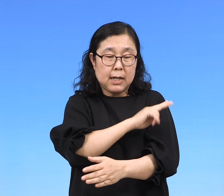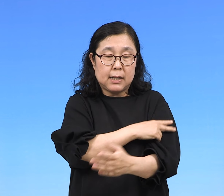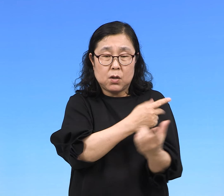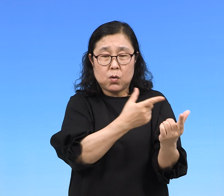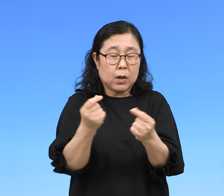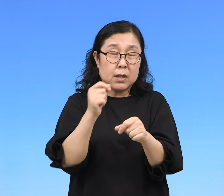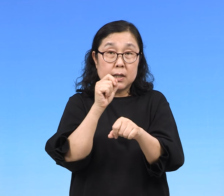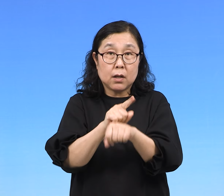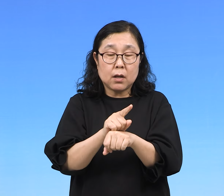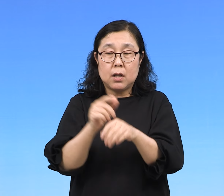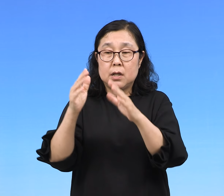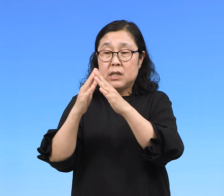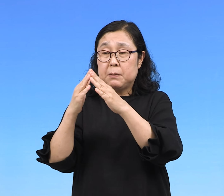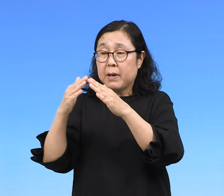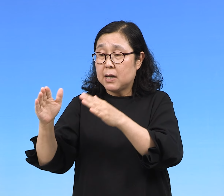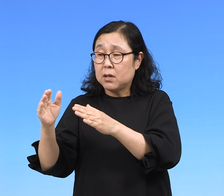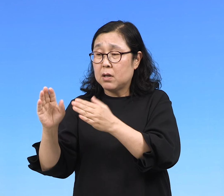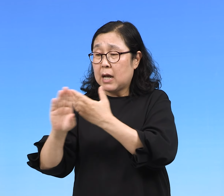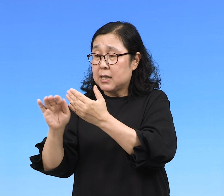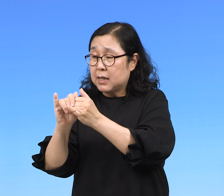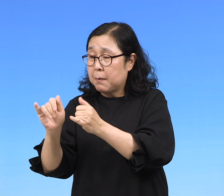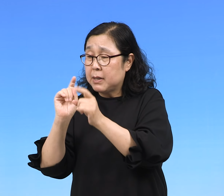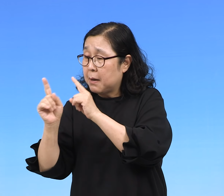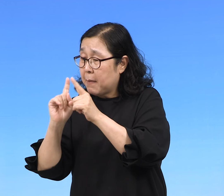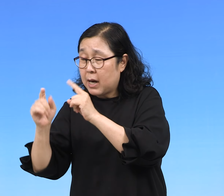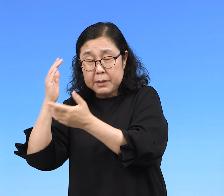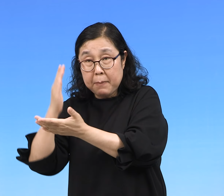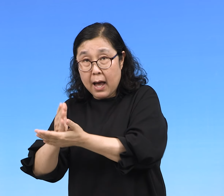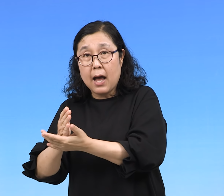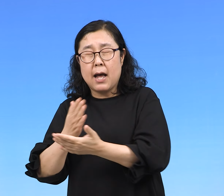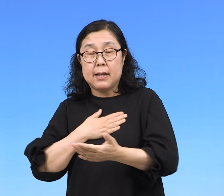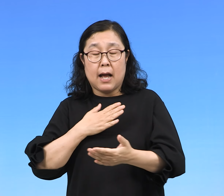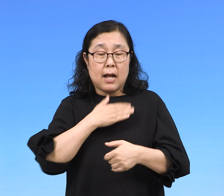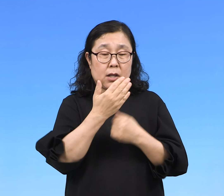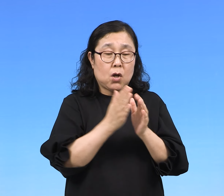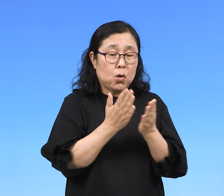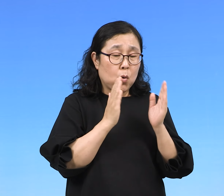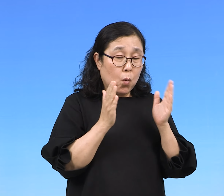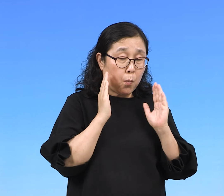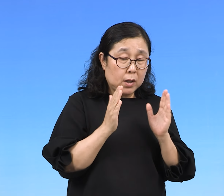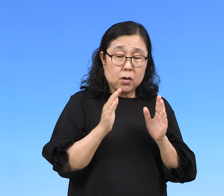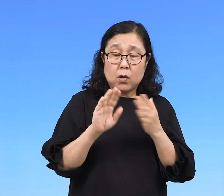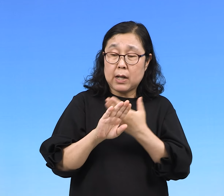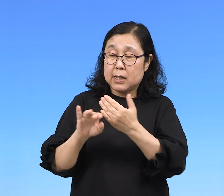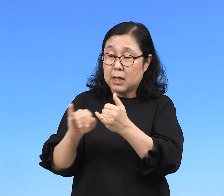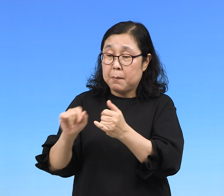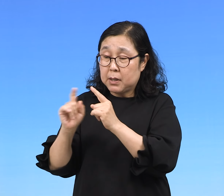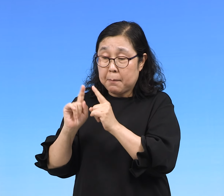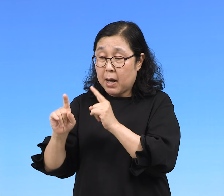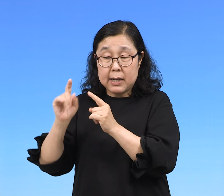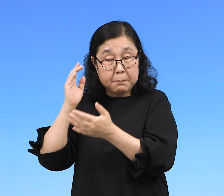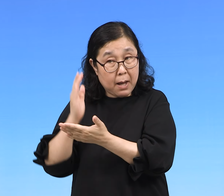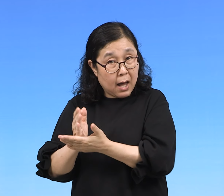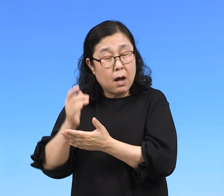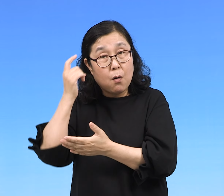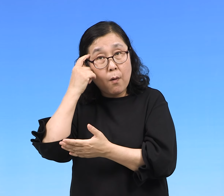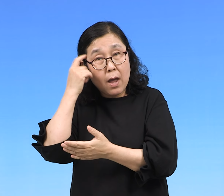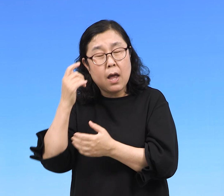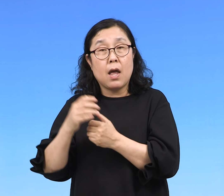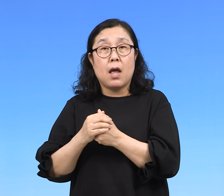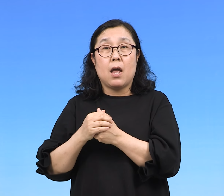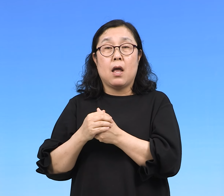모든 이단의 공통점이 집에 가서 얘기하지 말라는 거예요. 나랑 성경 공부하는 거 집에 가서 말하지 말라는 겁니다. 왜